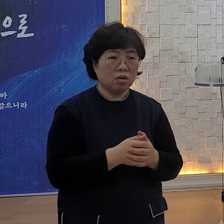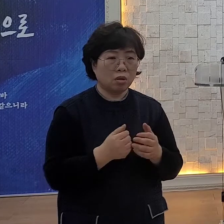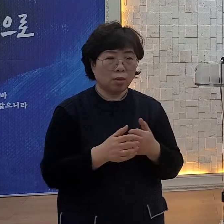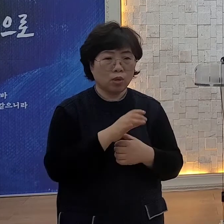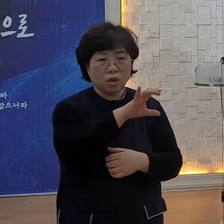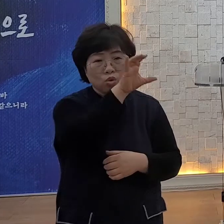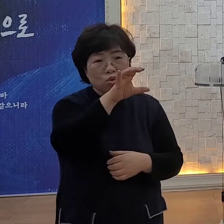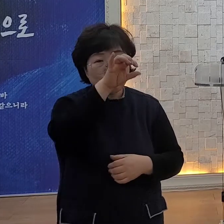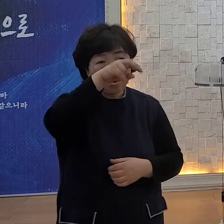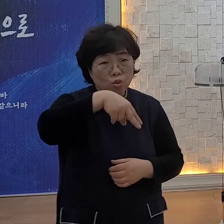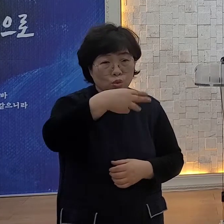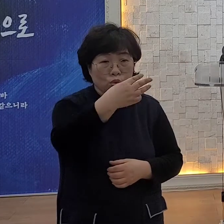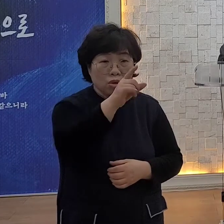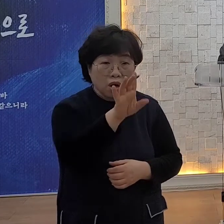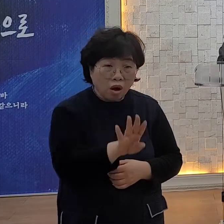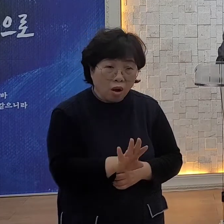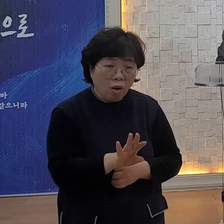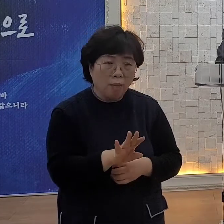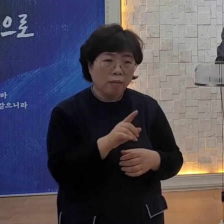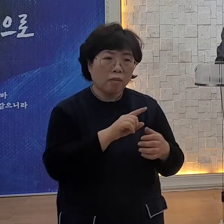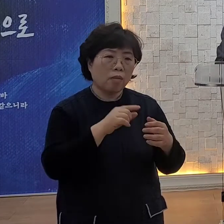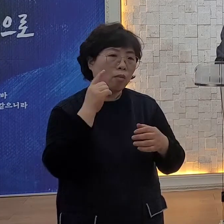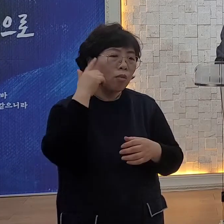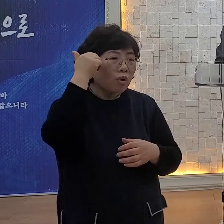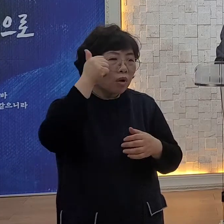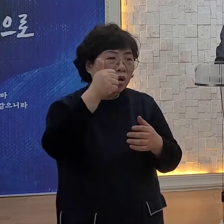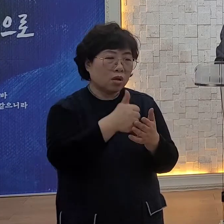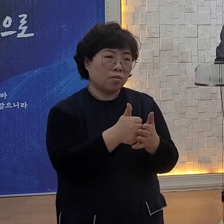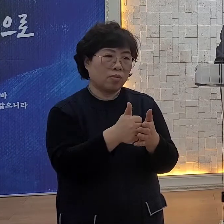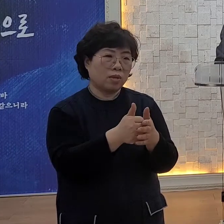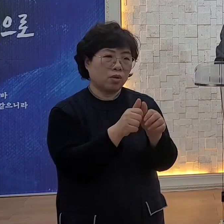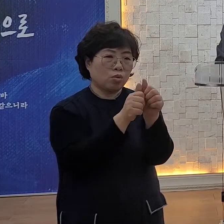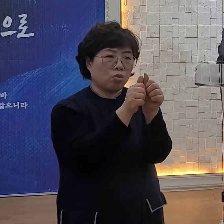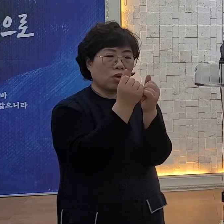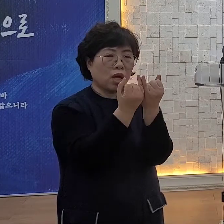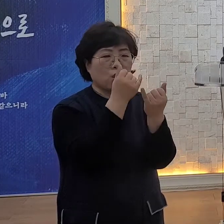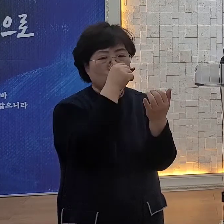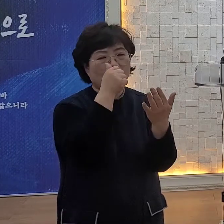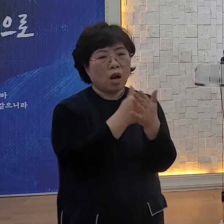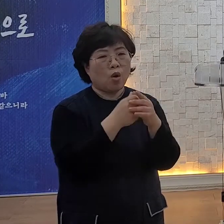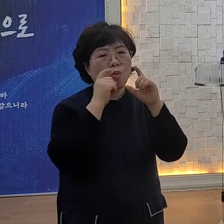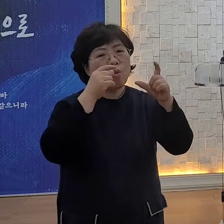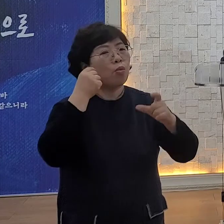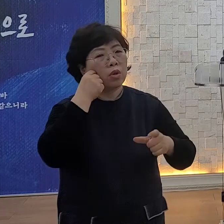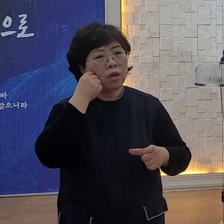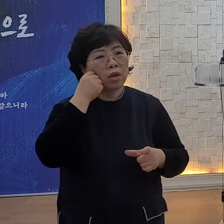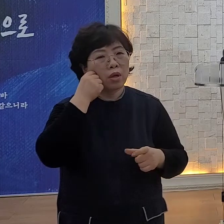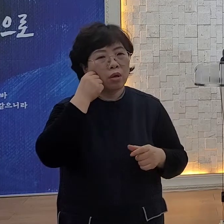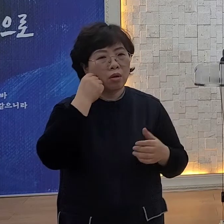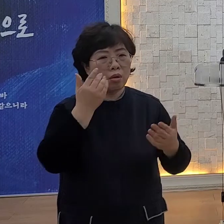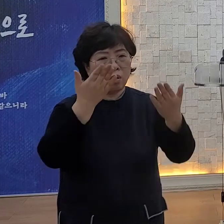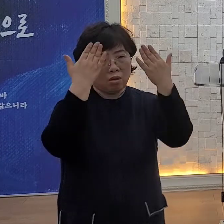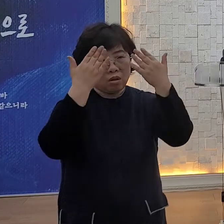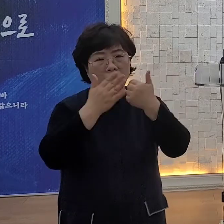목사들이 동성애가 죄라고 아무도 말을 하지 않습니다. 이게 현실이에요 지금.